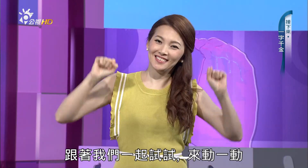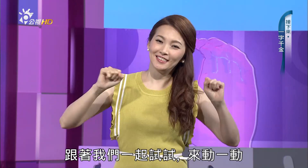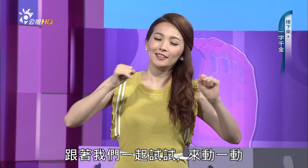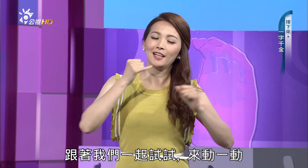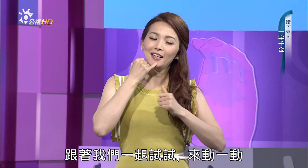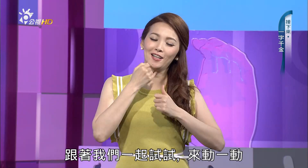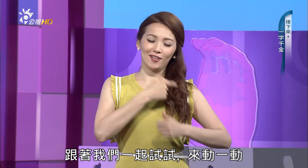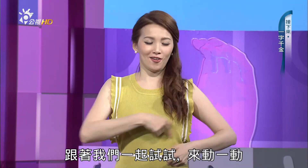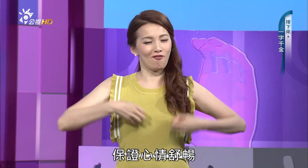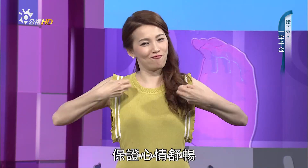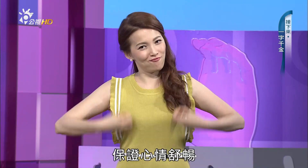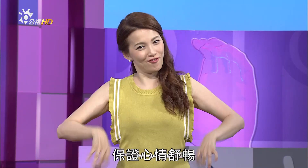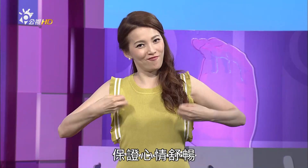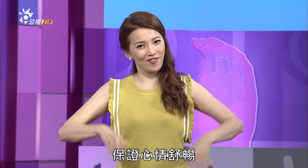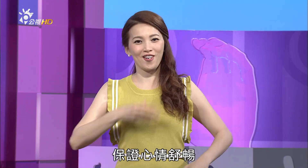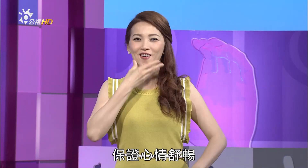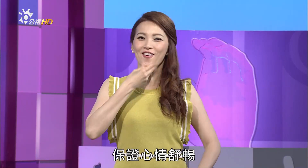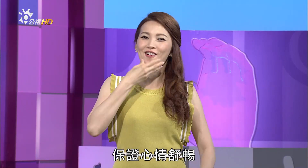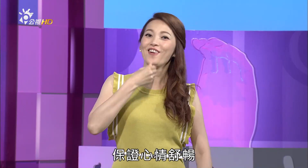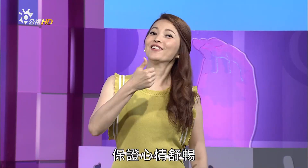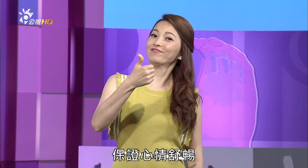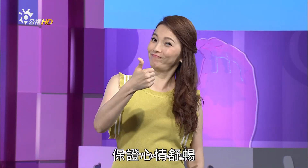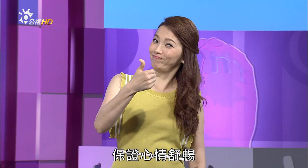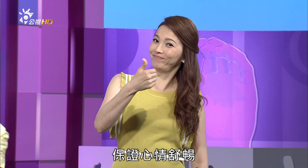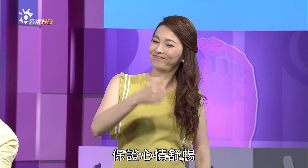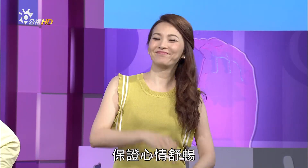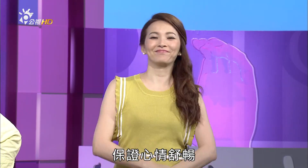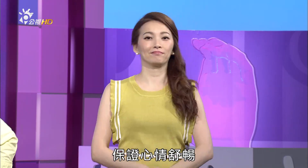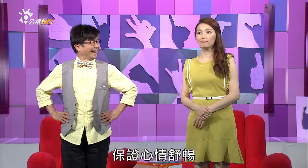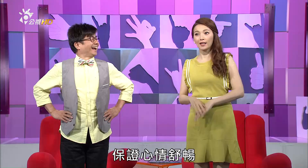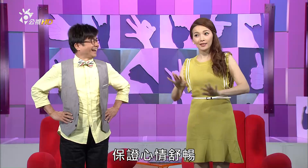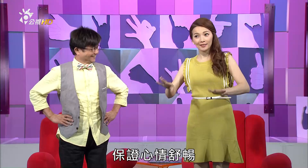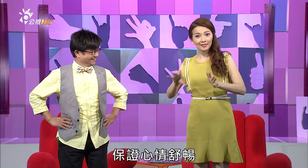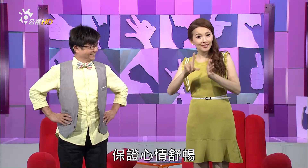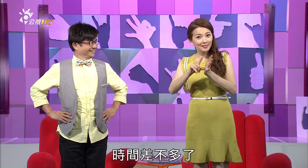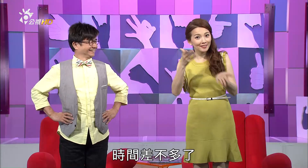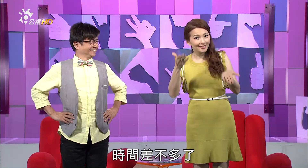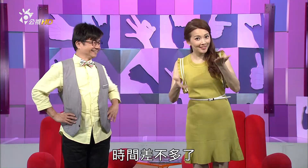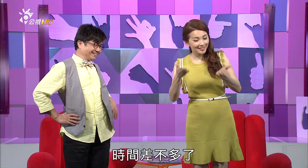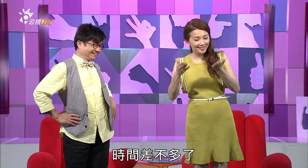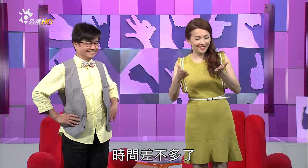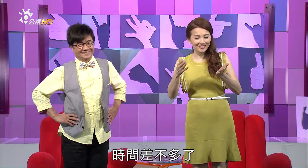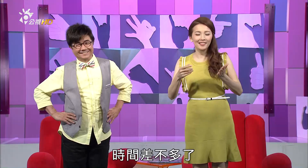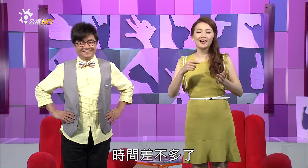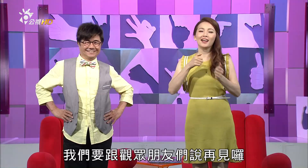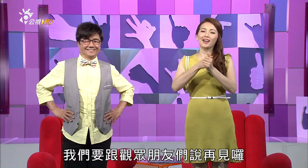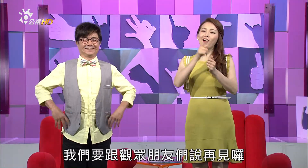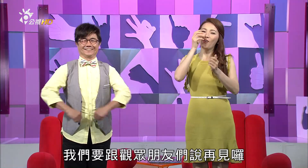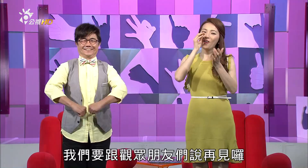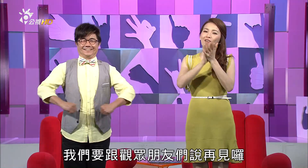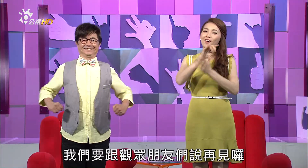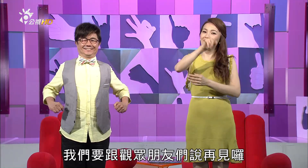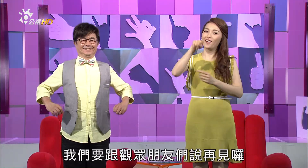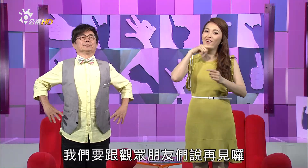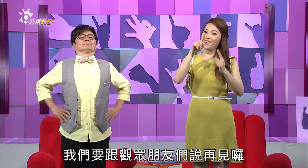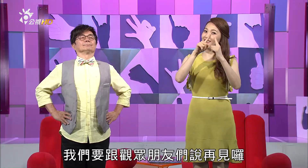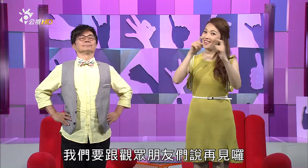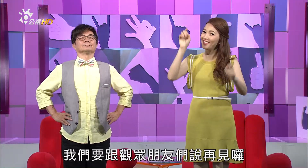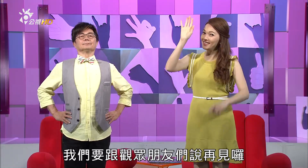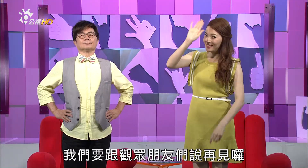动一动，保证心情舒畅。时间差不多了，我们要跟观众朋友们说再